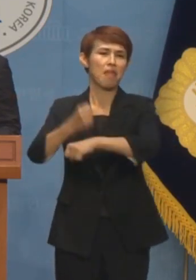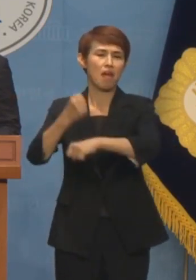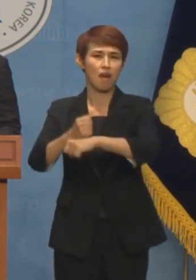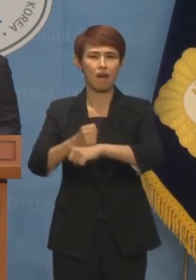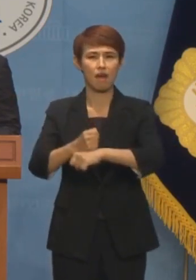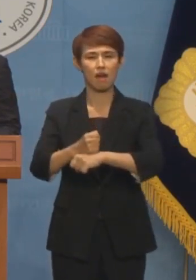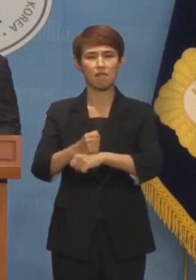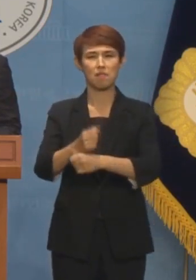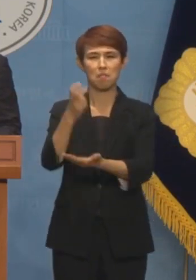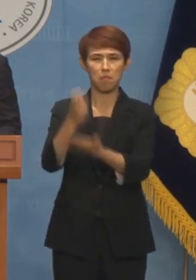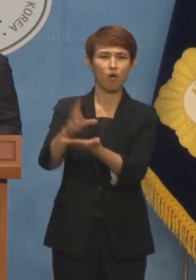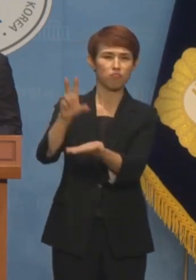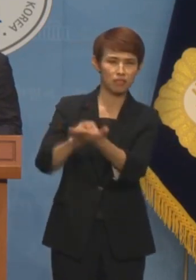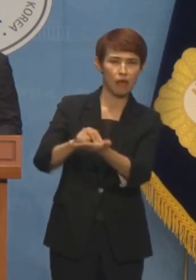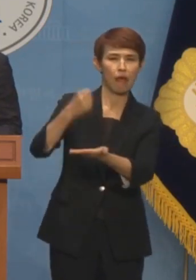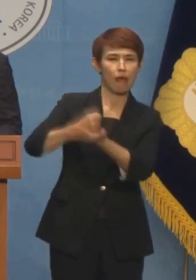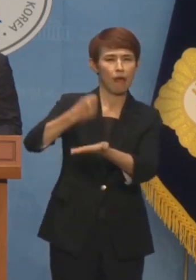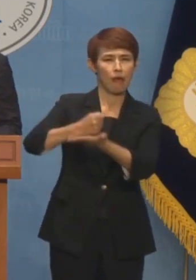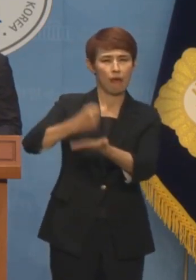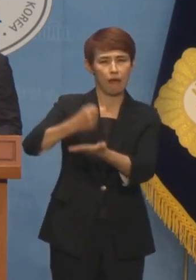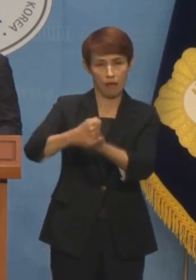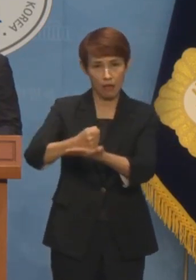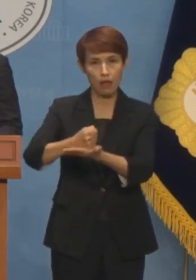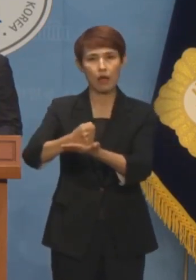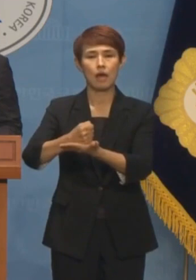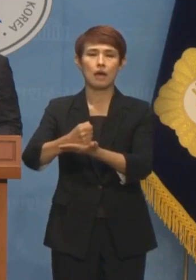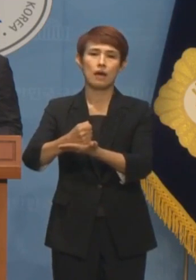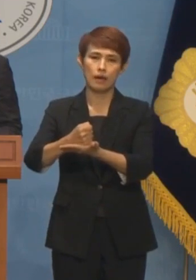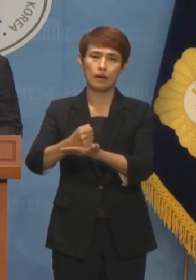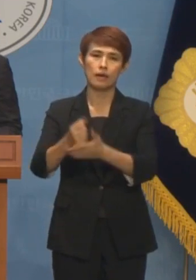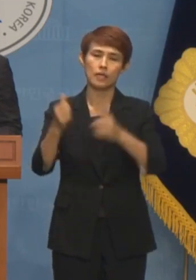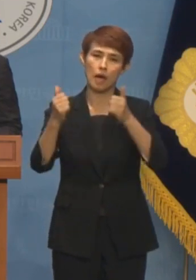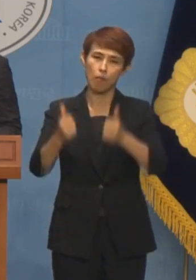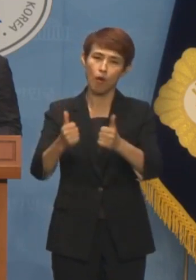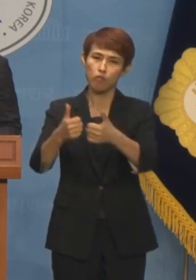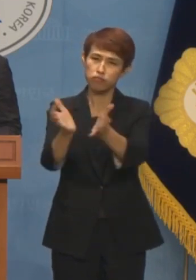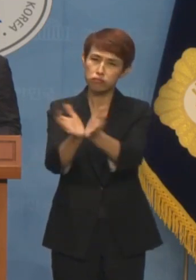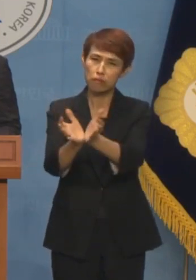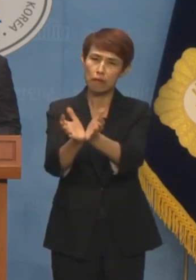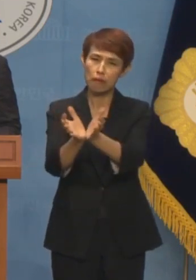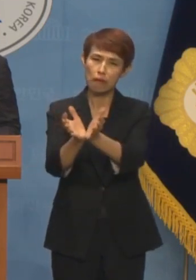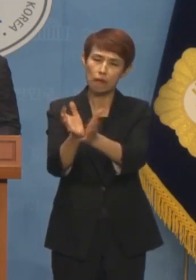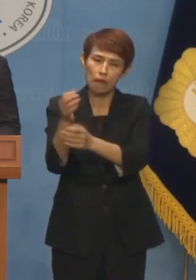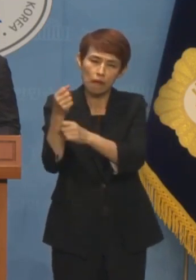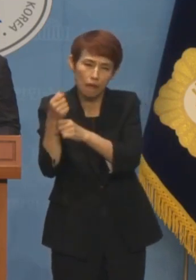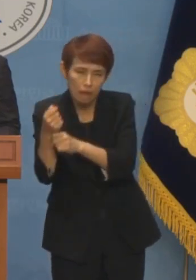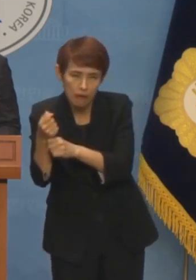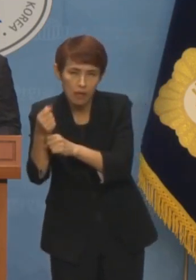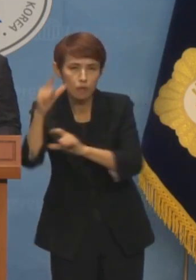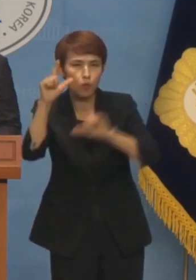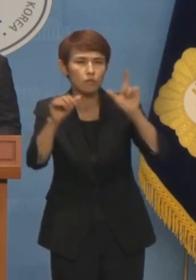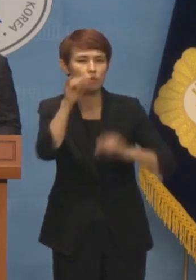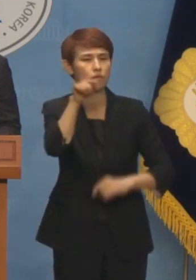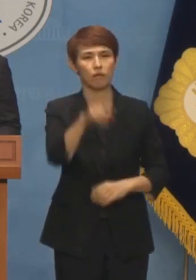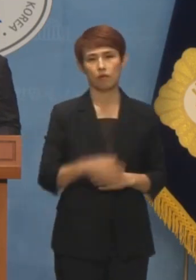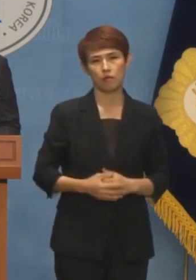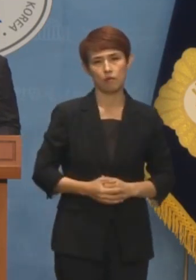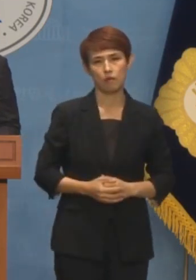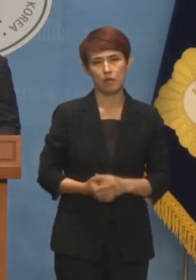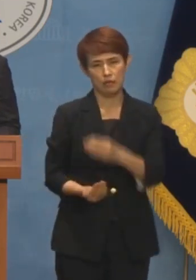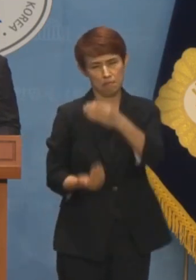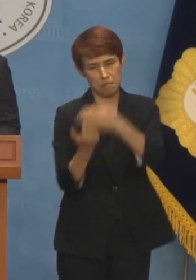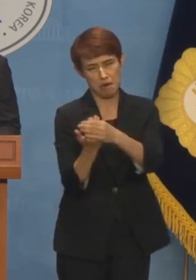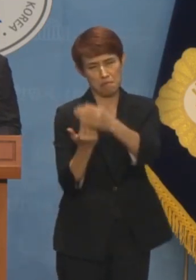리스크만 이야기하면서 그저 사법부에 기대는 모습만 보여왔습니다. 여러 사건,